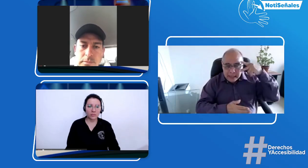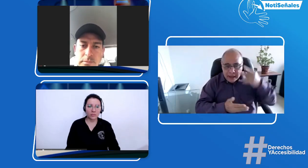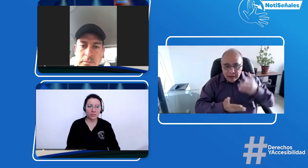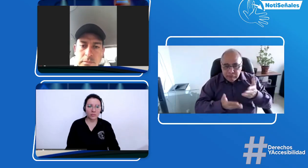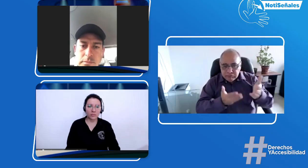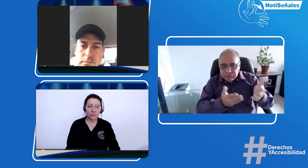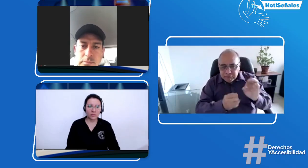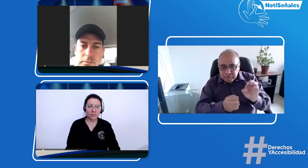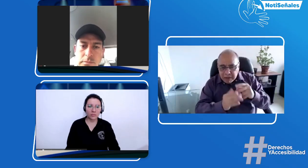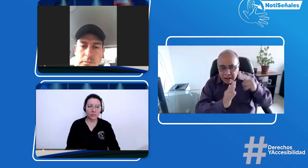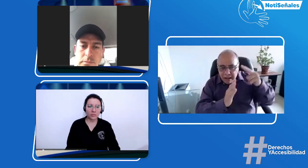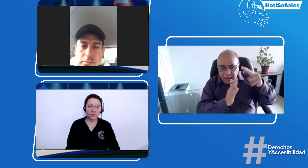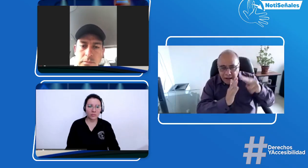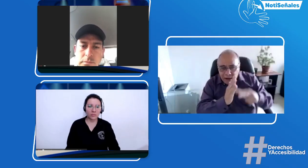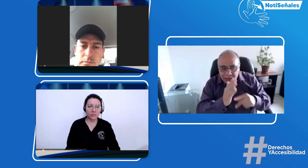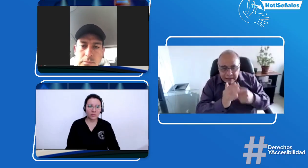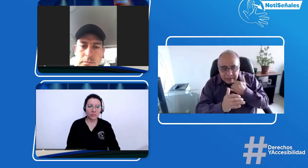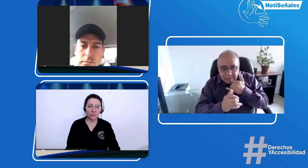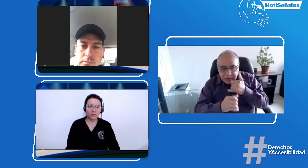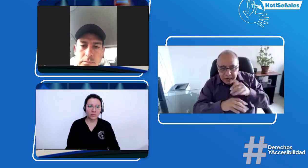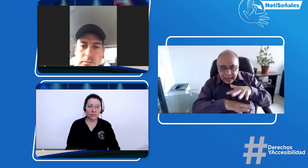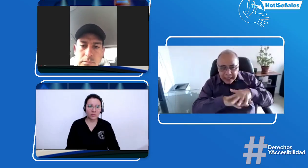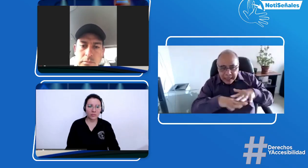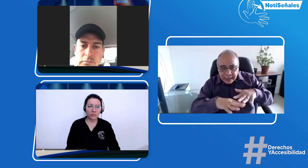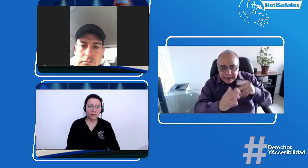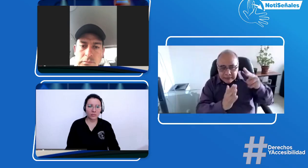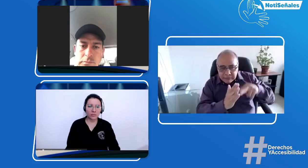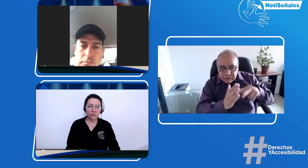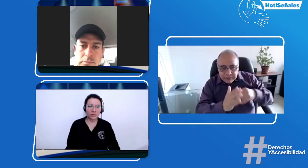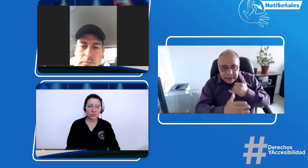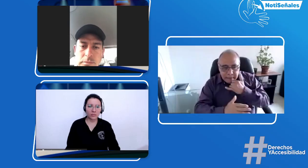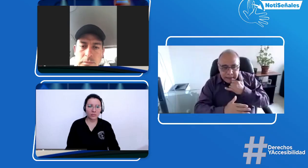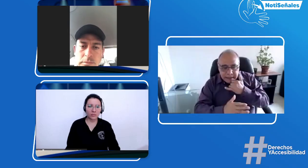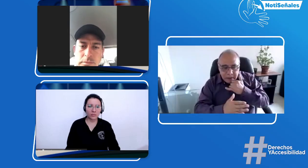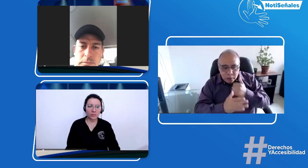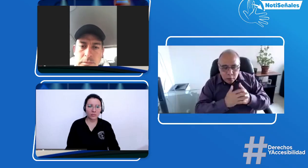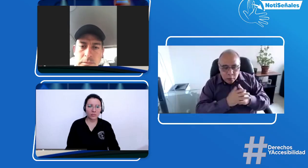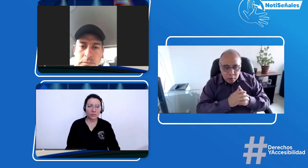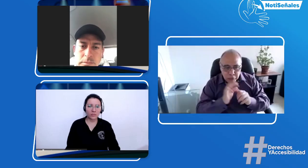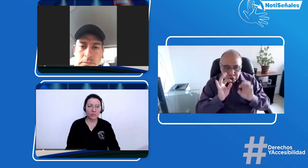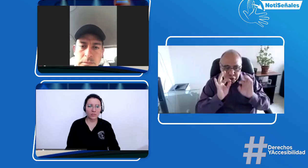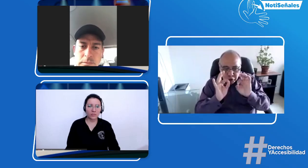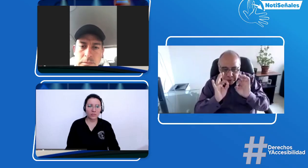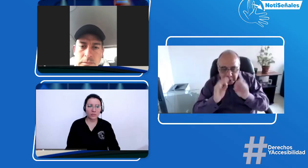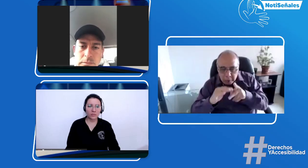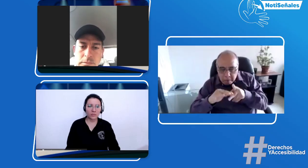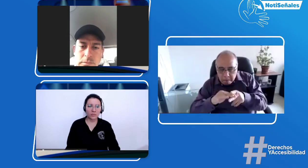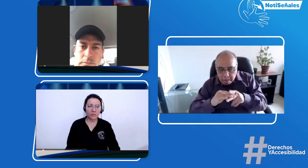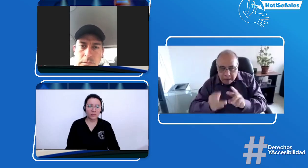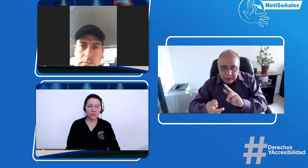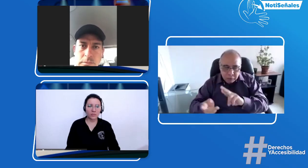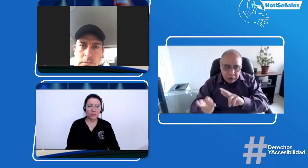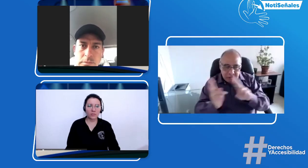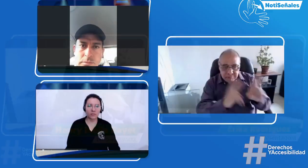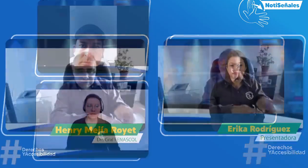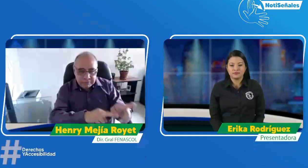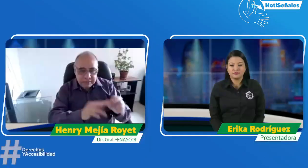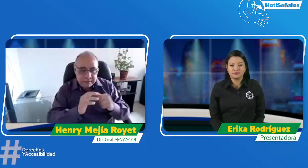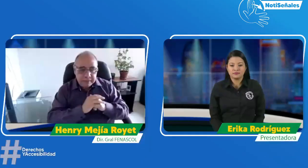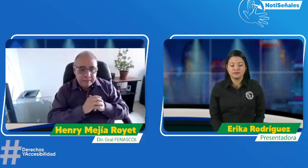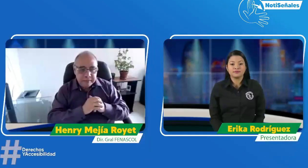bueno, Erika, creo que Erika tiene más bien esta pregunta acá, por favor, ¿la puedes leer